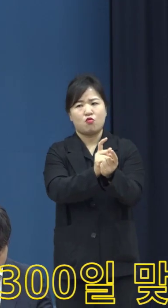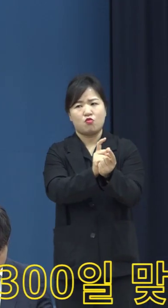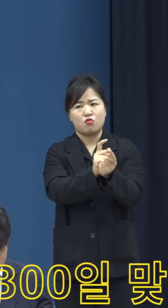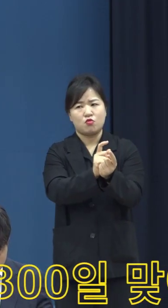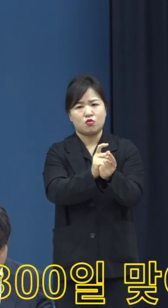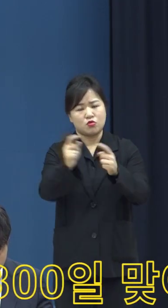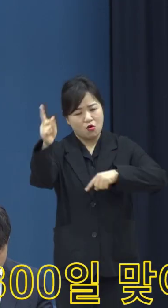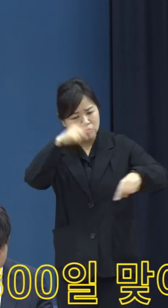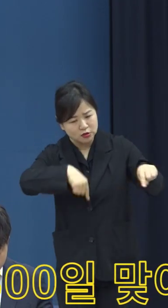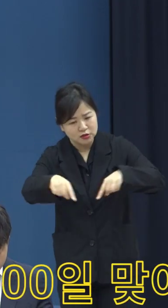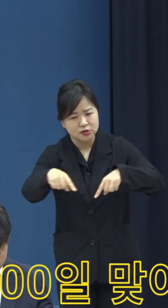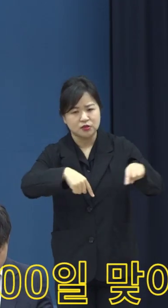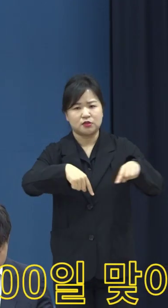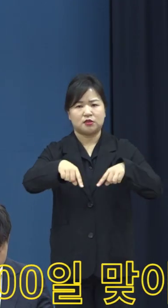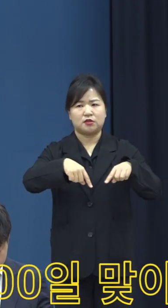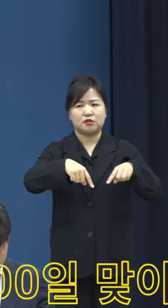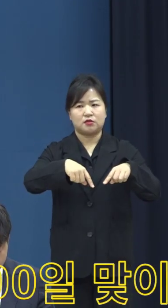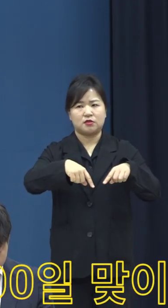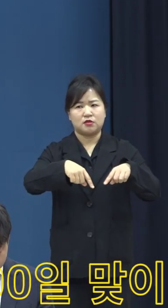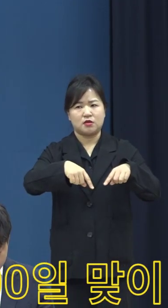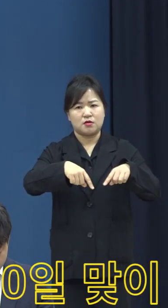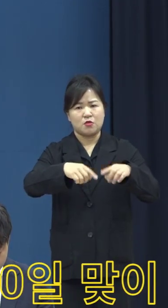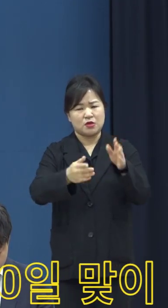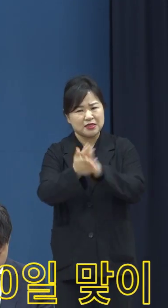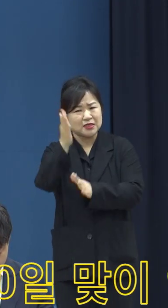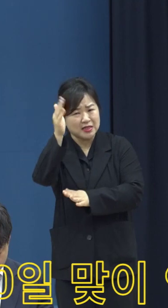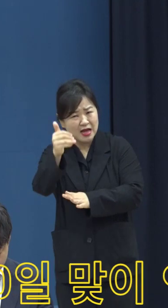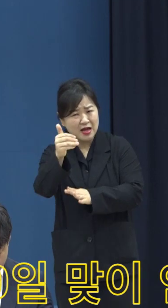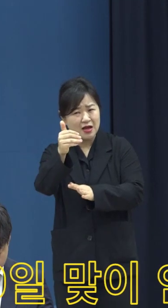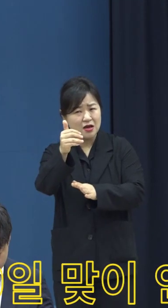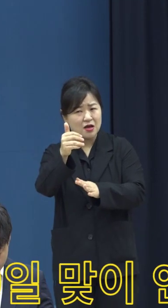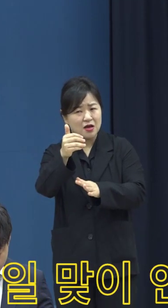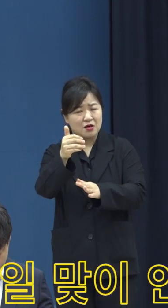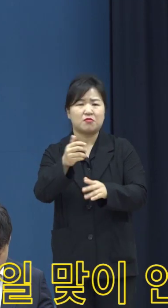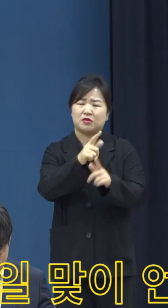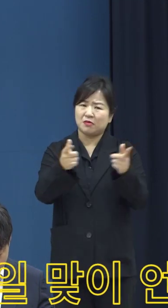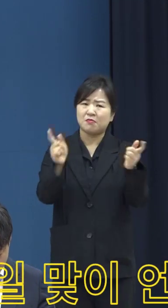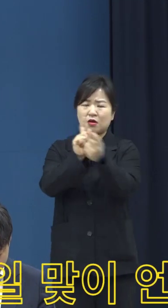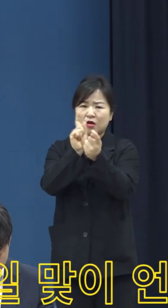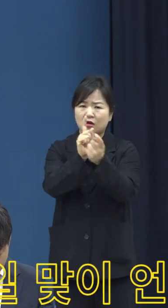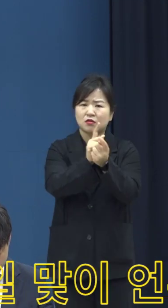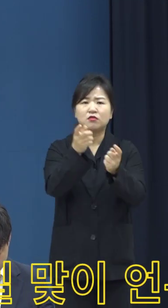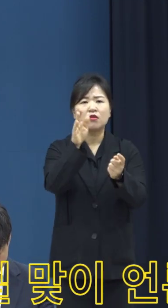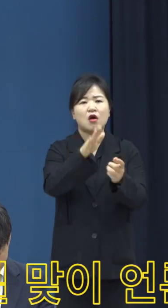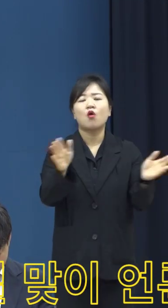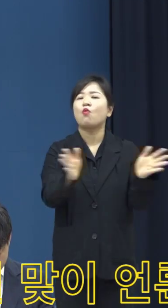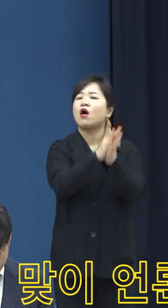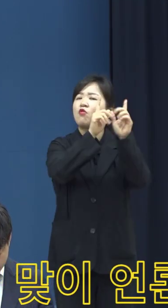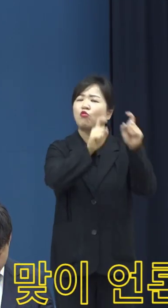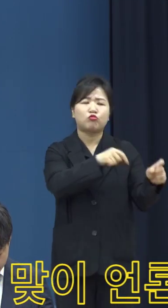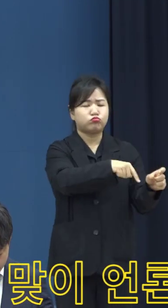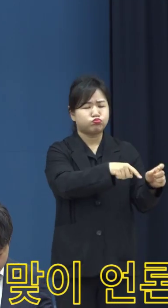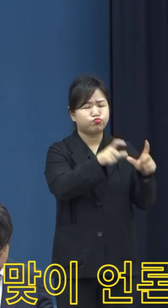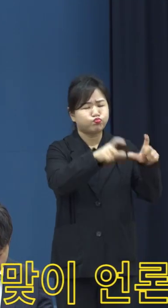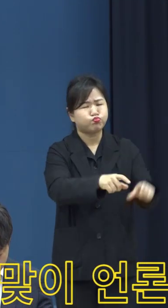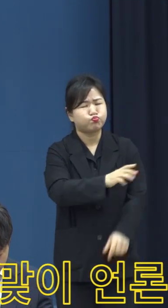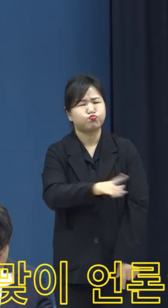또 정치인들에게 해봤자 시장 군수들이죠. 만나 뵈면은 우리 화성에 대해서 잘